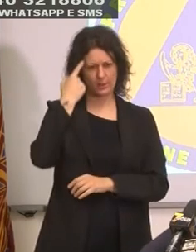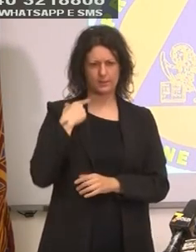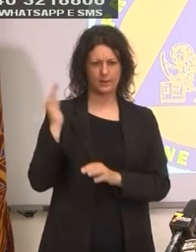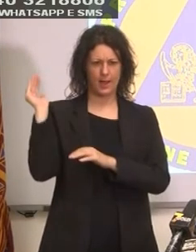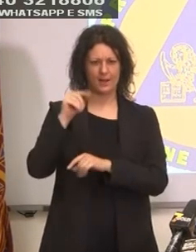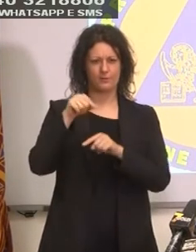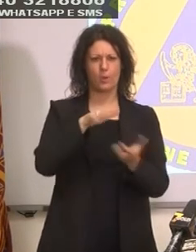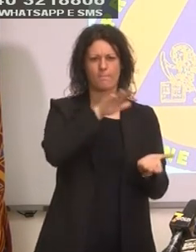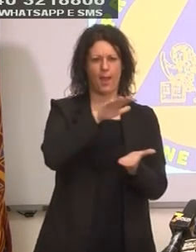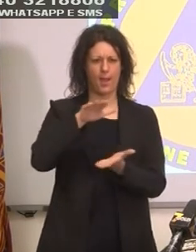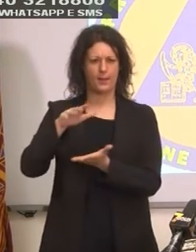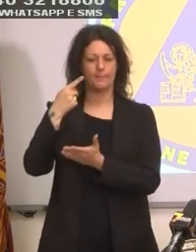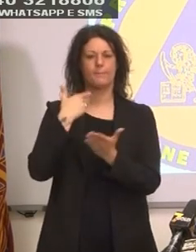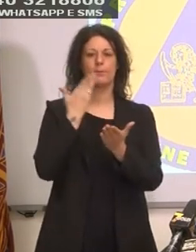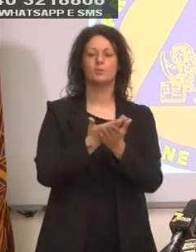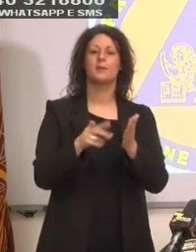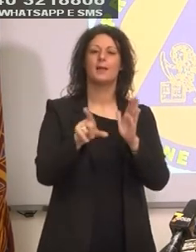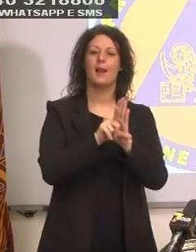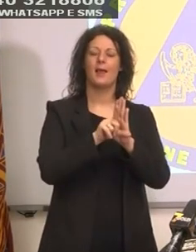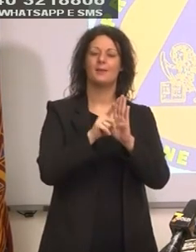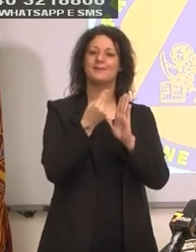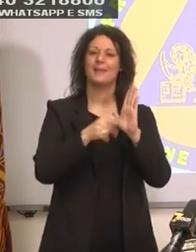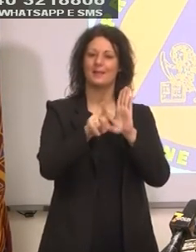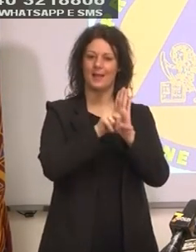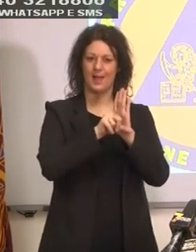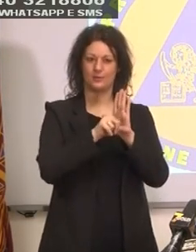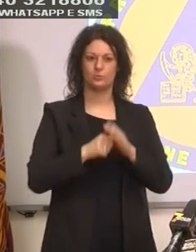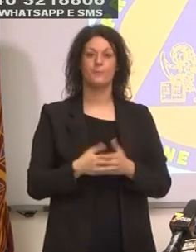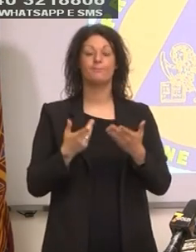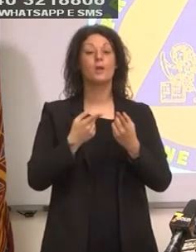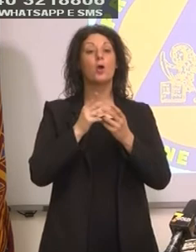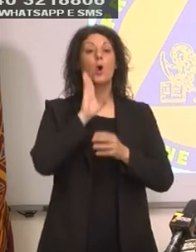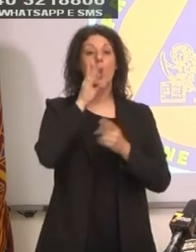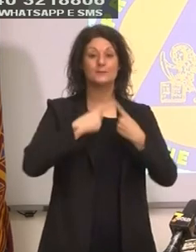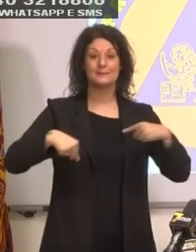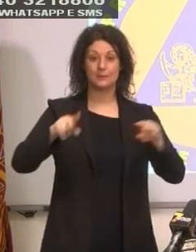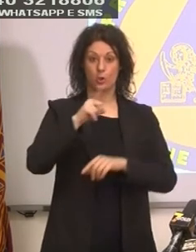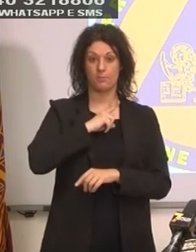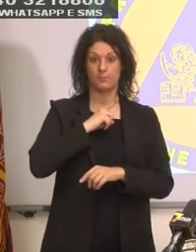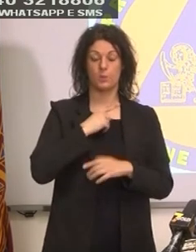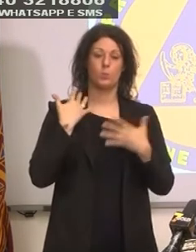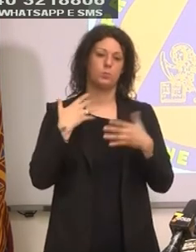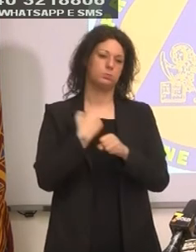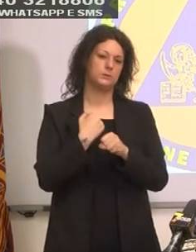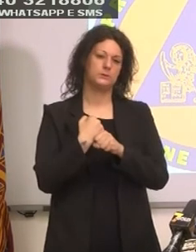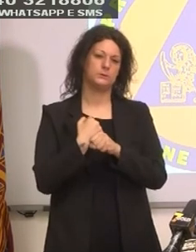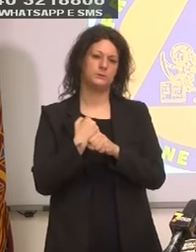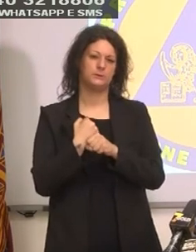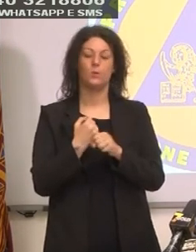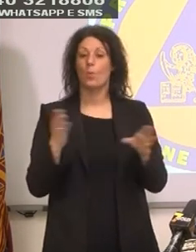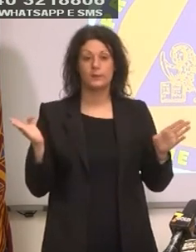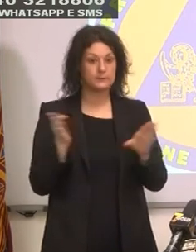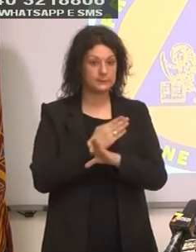questo è il lavoro. Devo ringraziare questo consiglio che è stato un consiglio iperproduttivo, guardate da destra a sinistra,